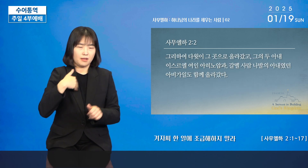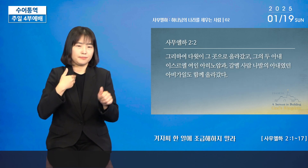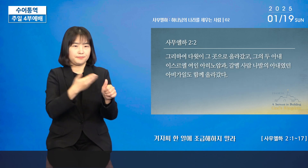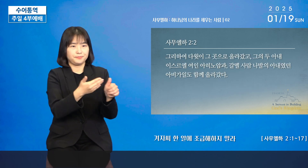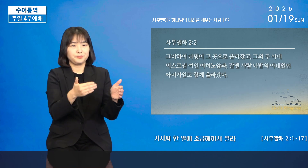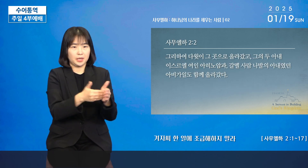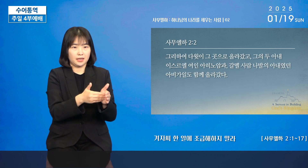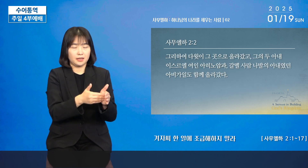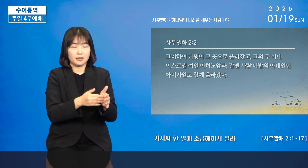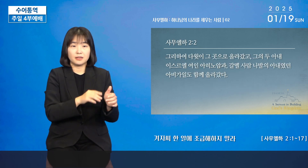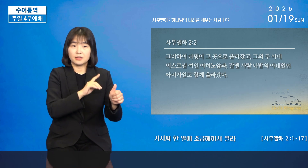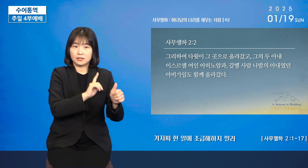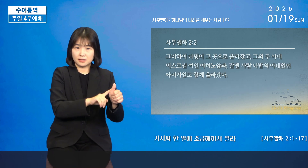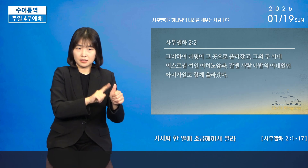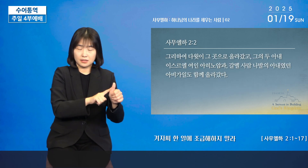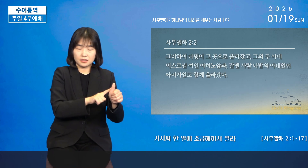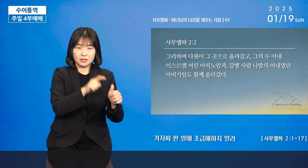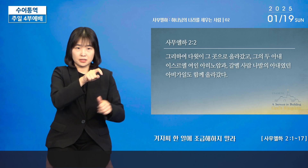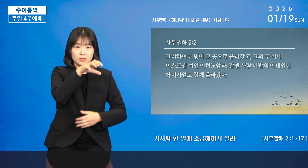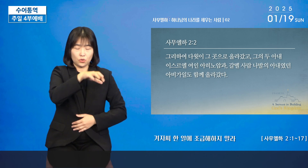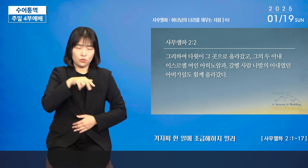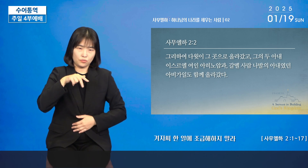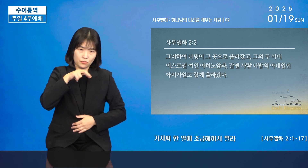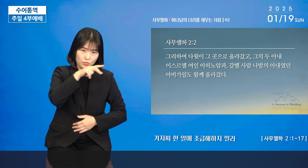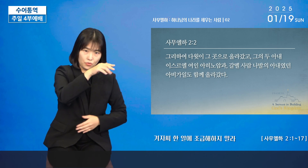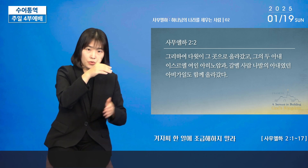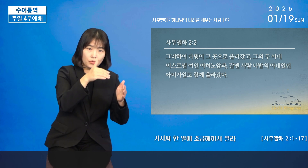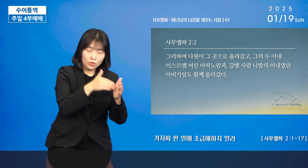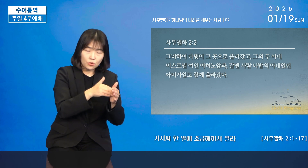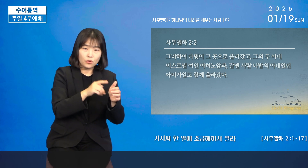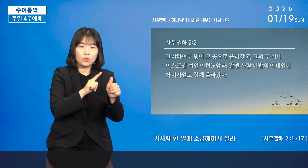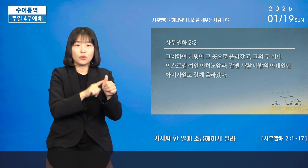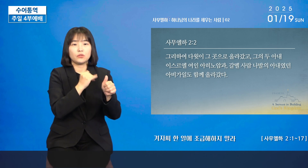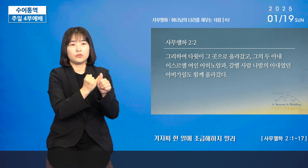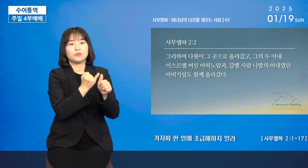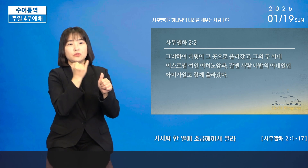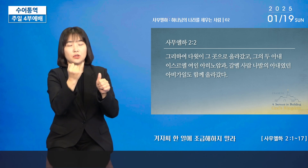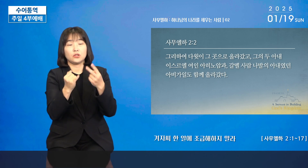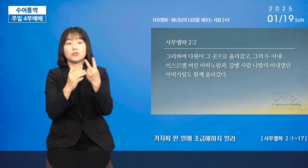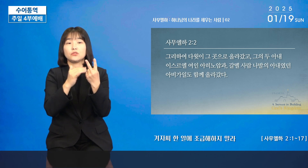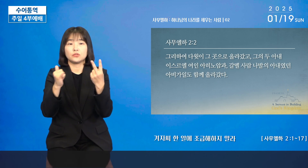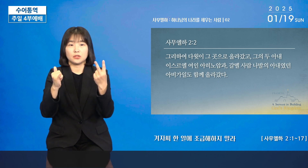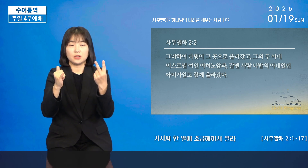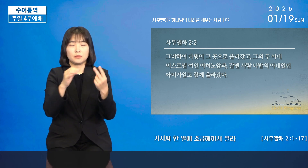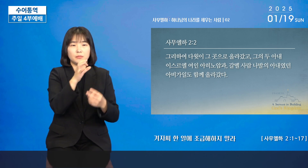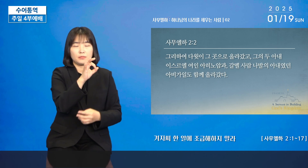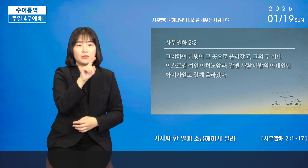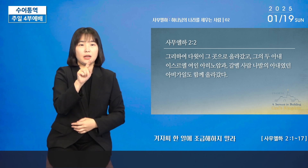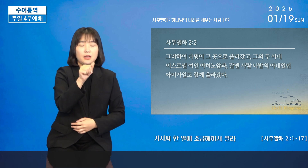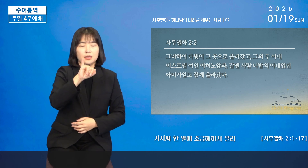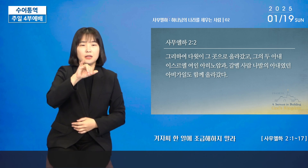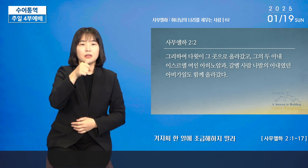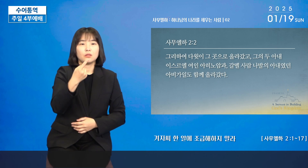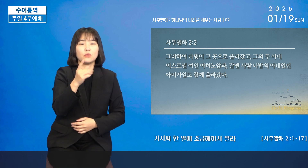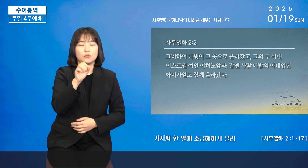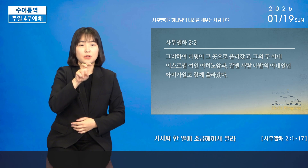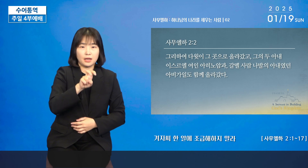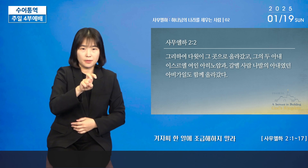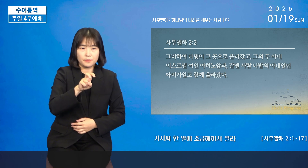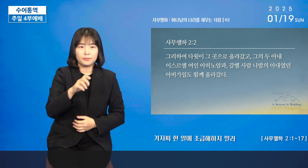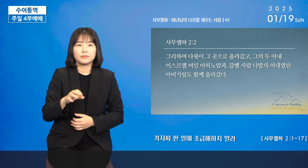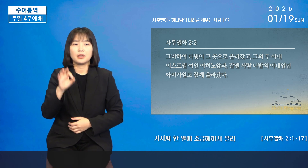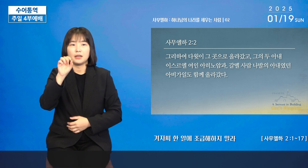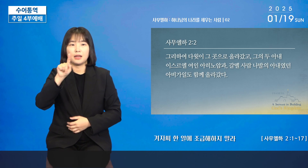알려주셨다. 그리하여 다윗이 그곳으로 올라갔고 그의 두 아내 이스라엘 여인